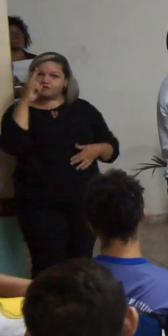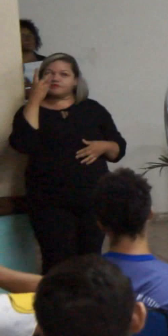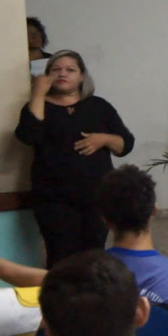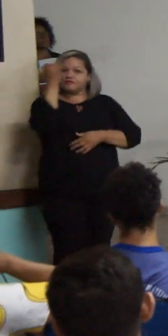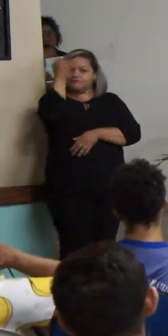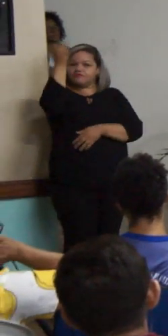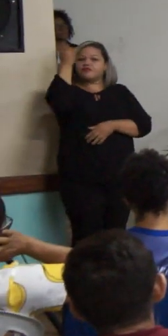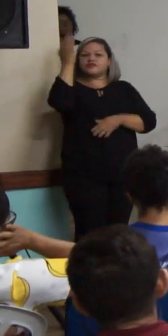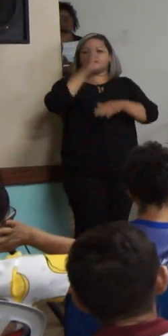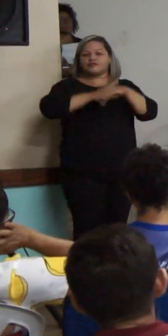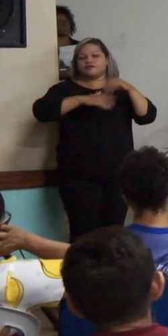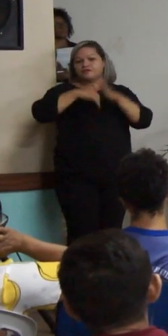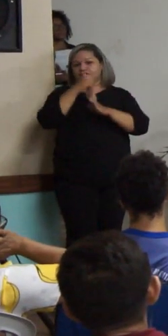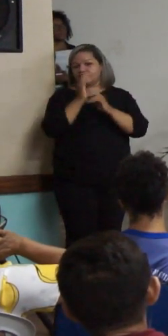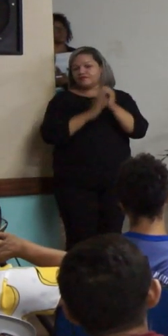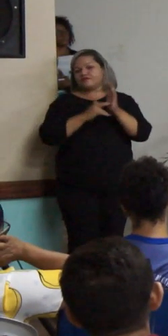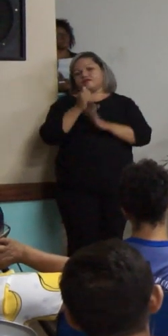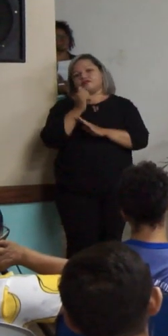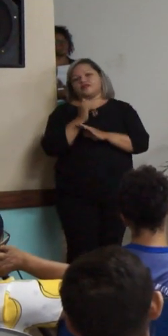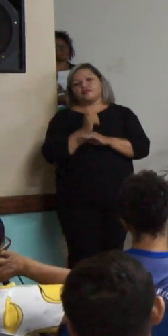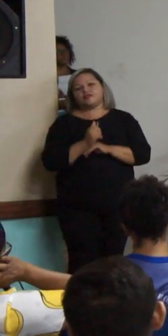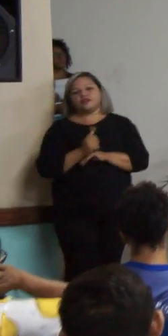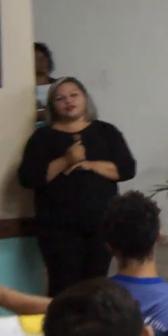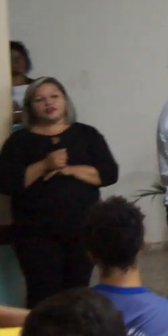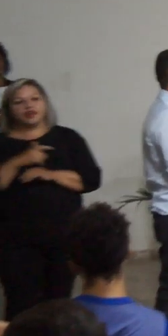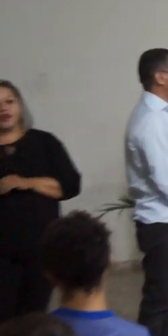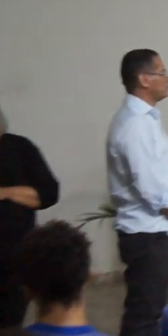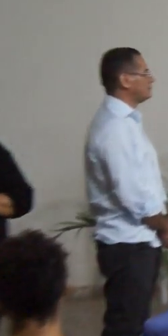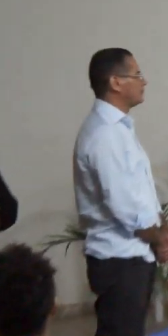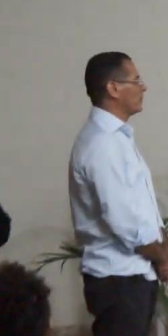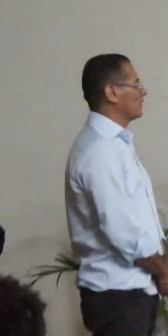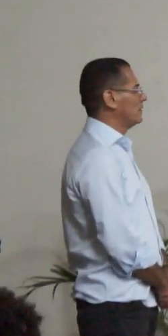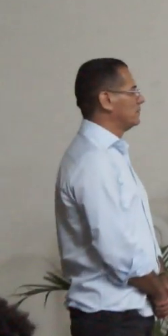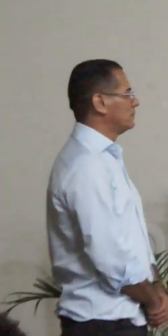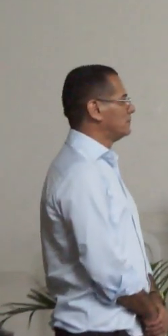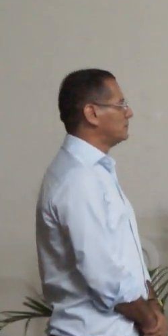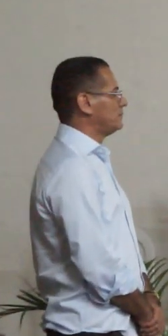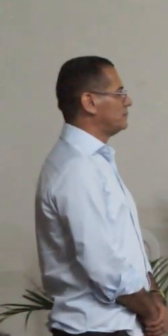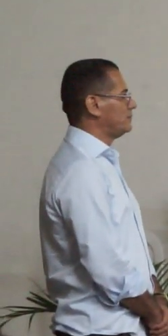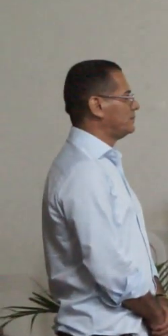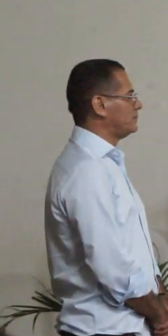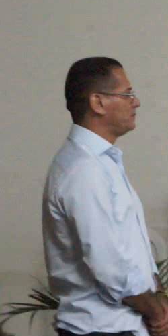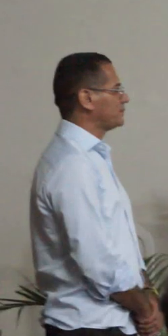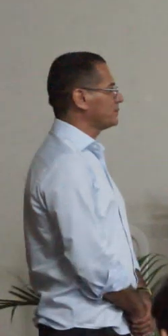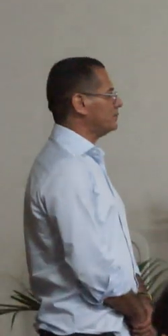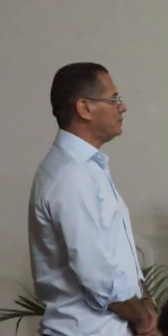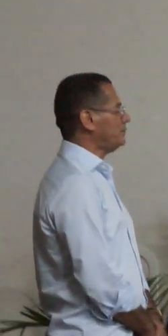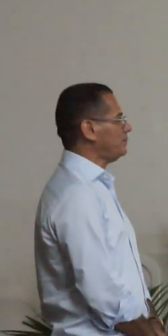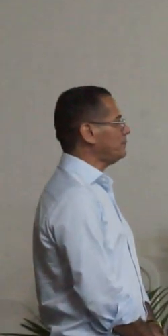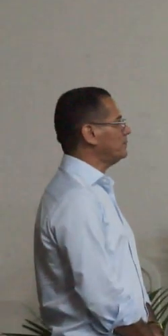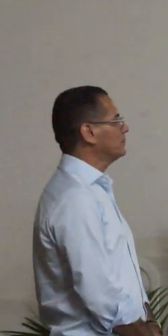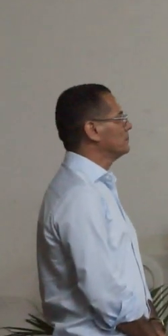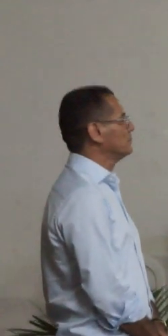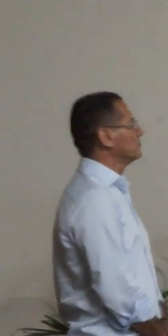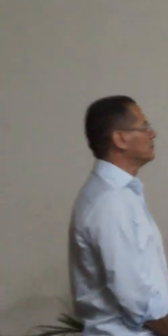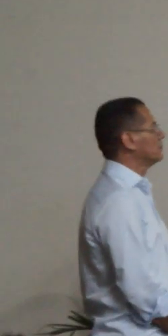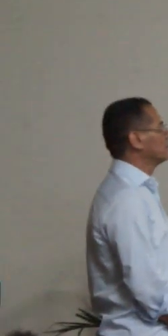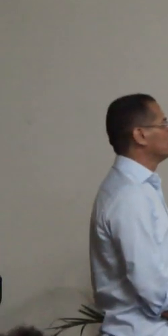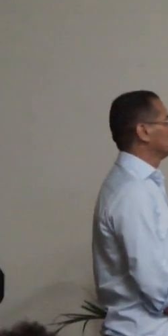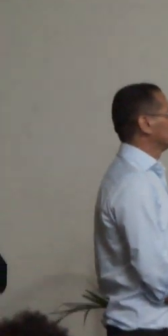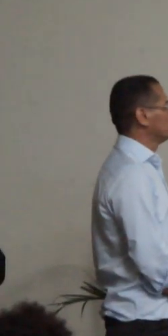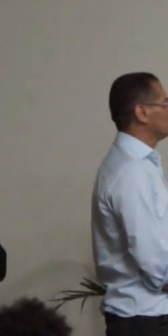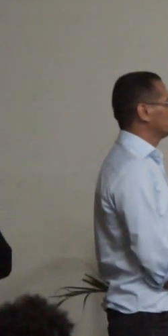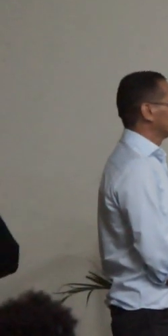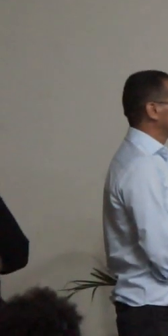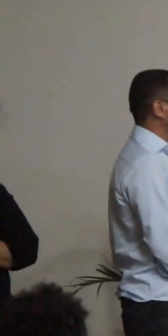os nossos profissionais, para valorizar as nossas cidades, a nossa cidade. Então imagina só, eu tenho andado muito na zona